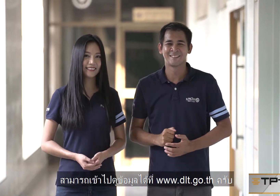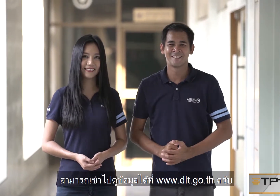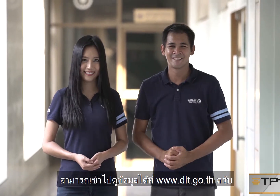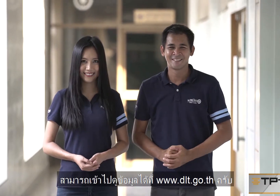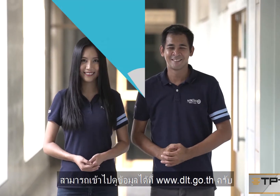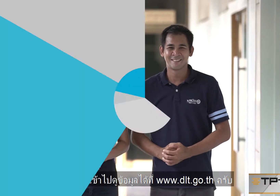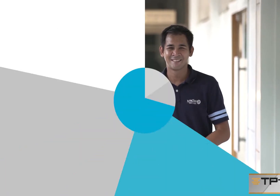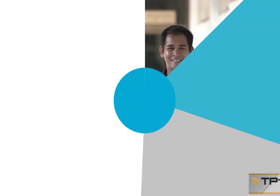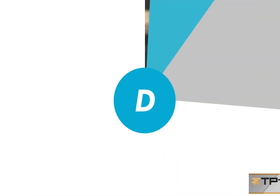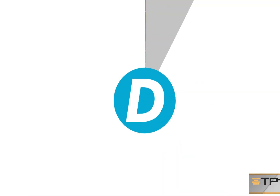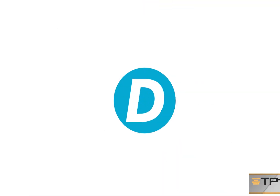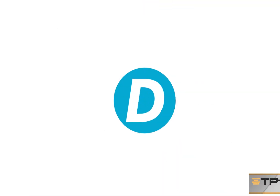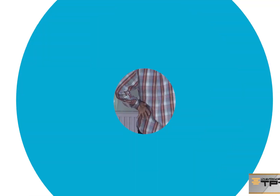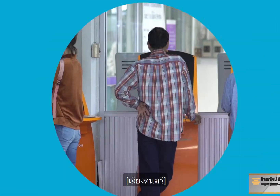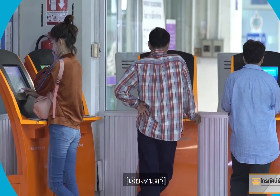www.dlt.go.th ครับ